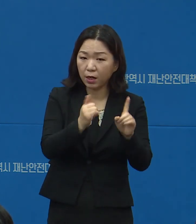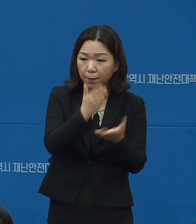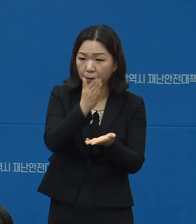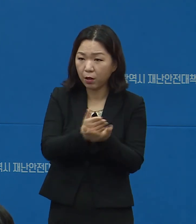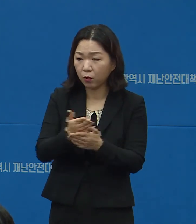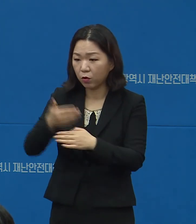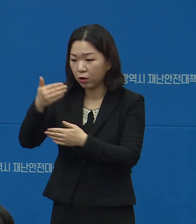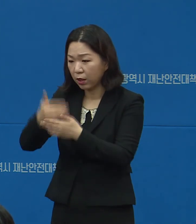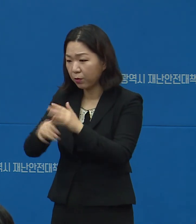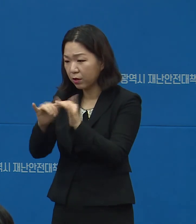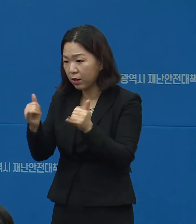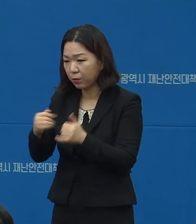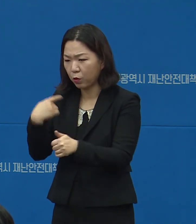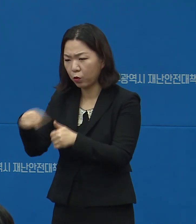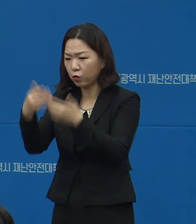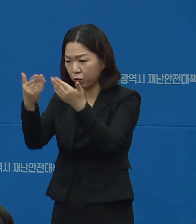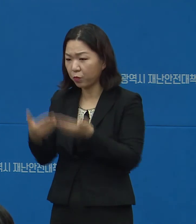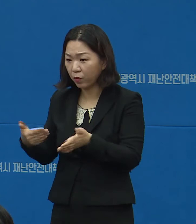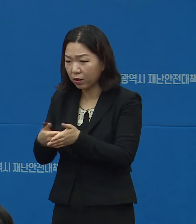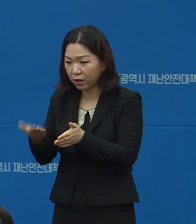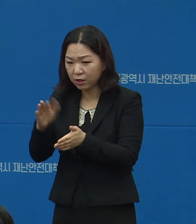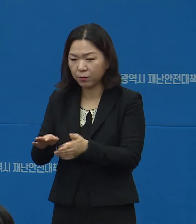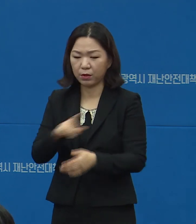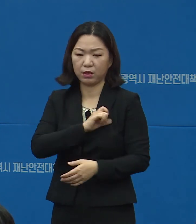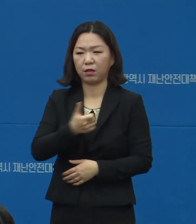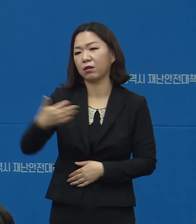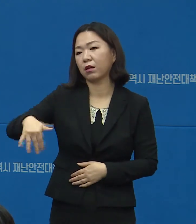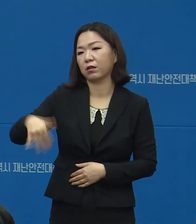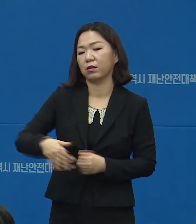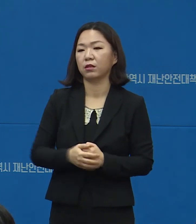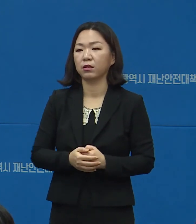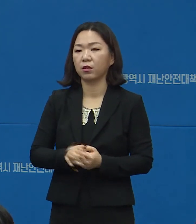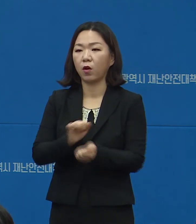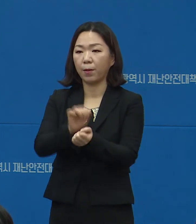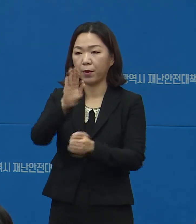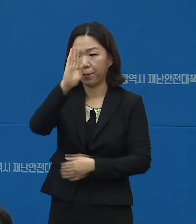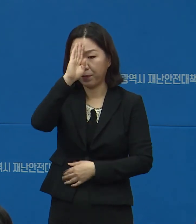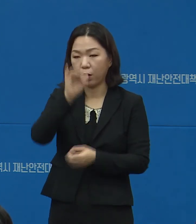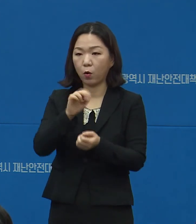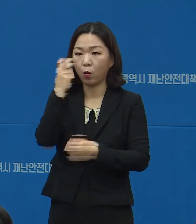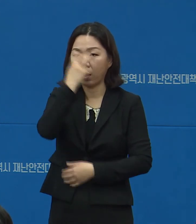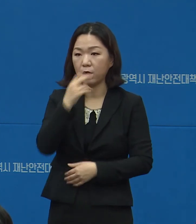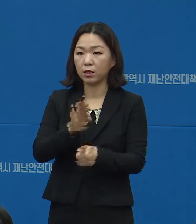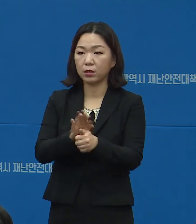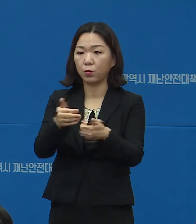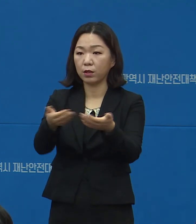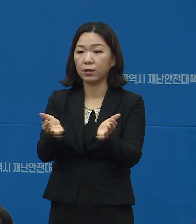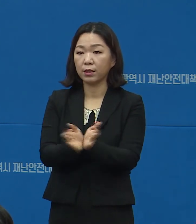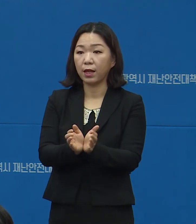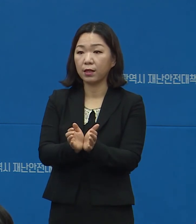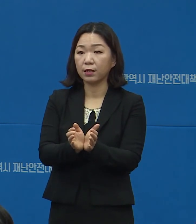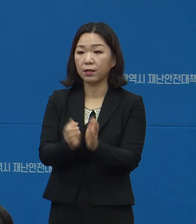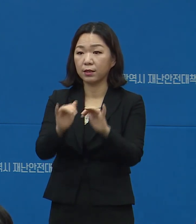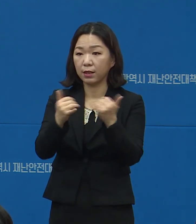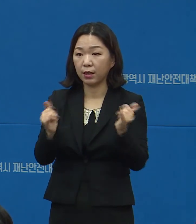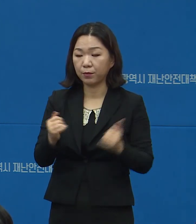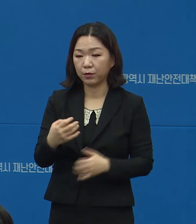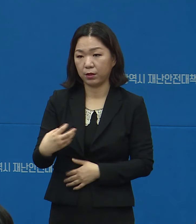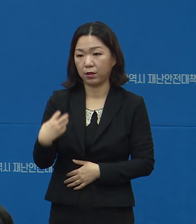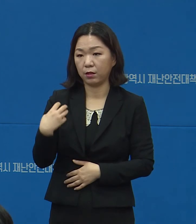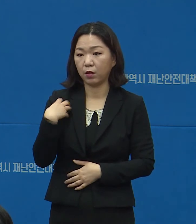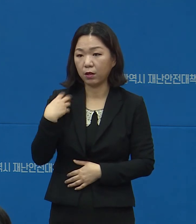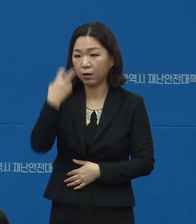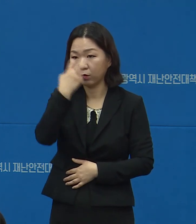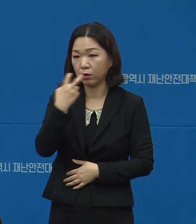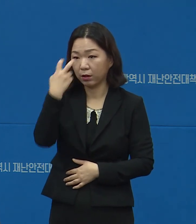받았지만 자격을 취득하신 분은 아닙니다. 그 외에 이제 감염병관리지원단에 이 직원 팀원들이 역학조사를 수행할